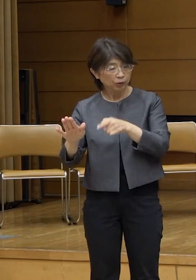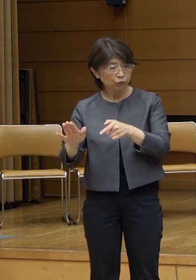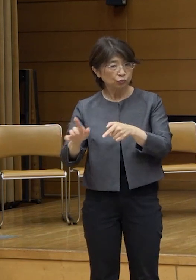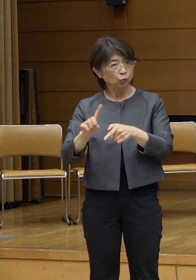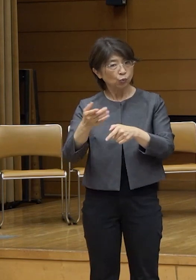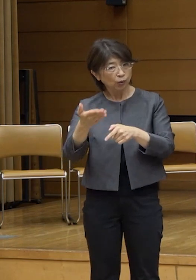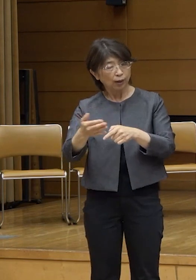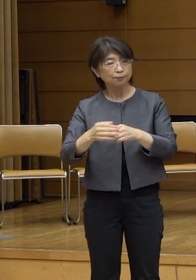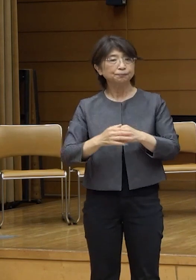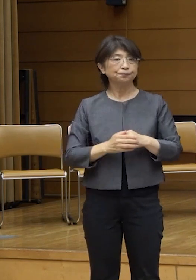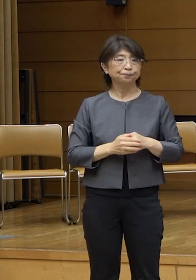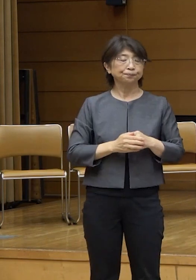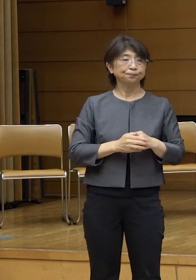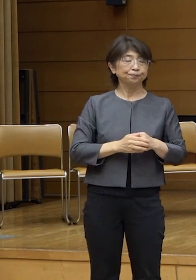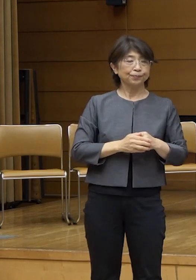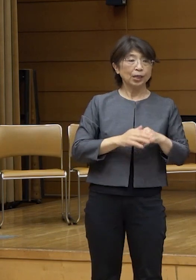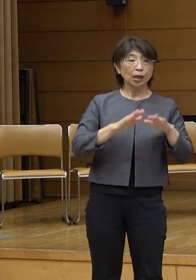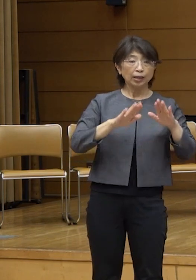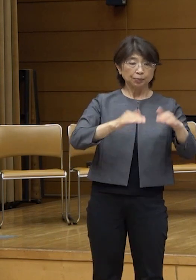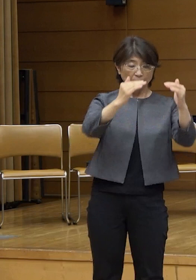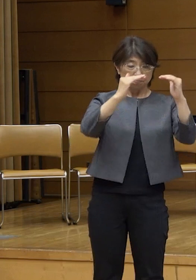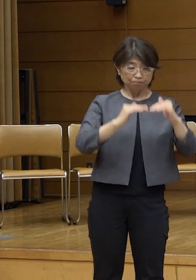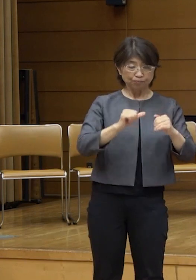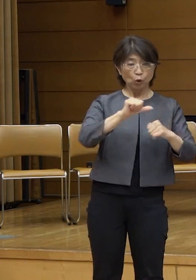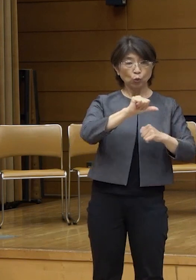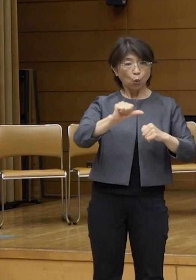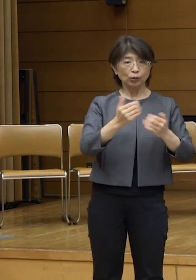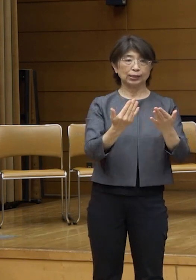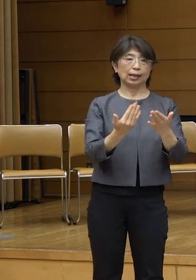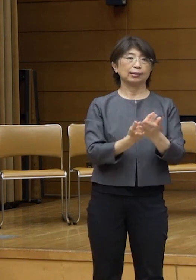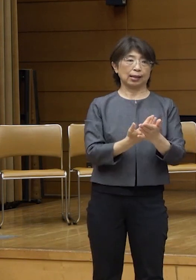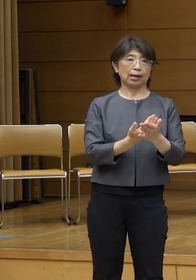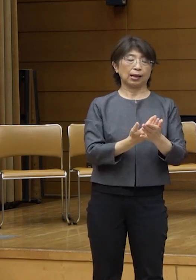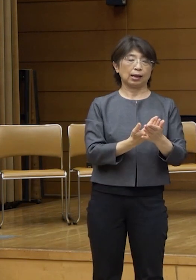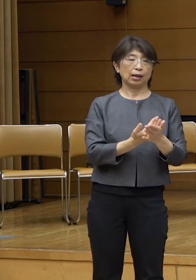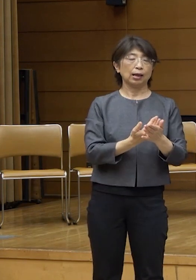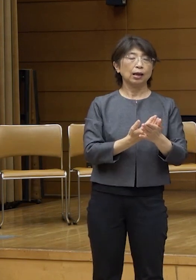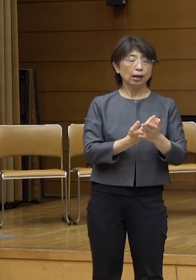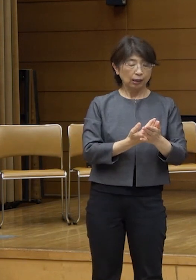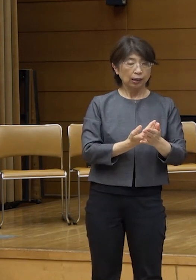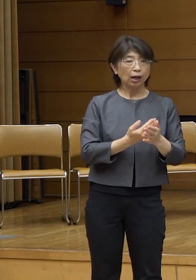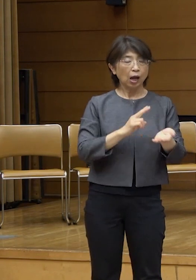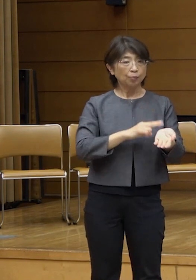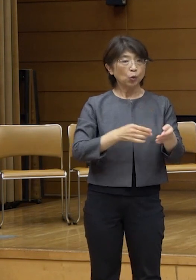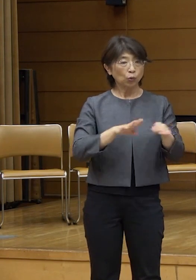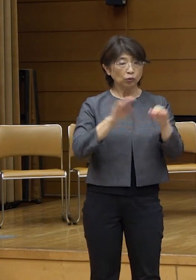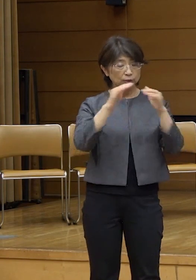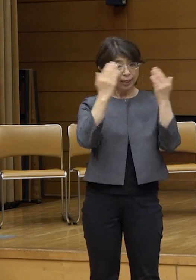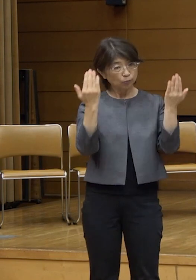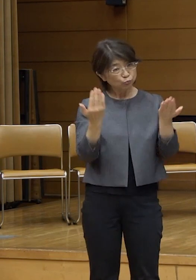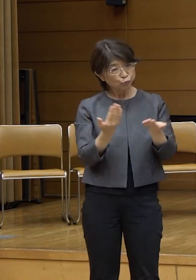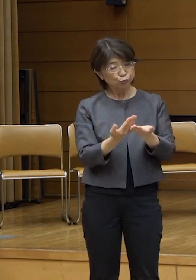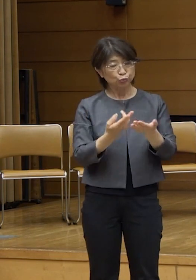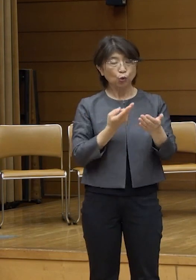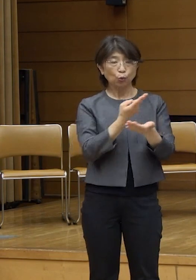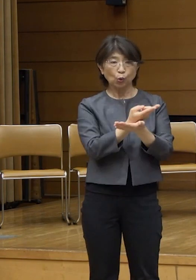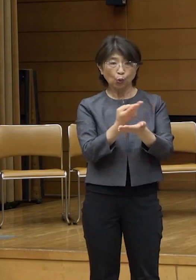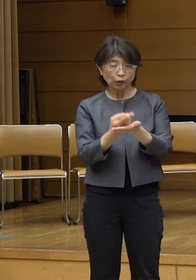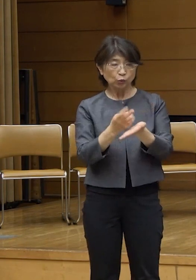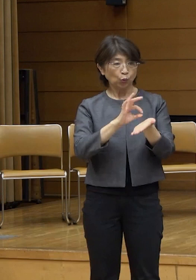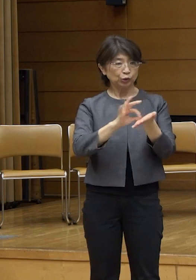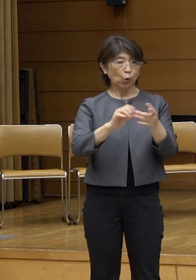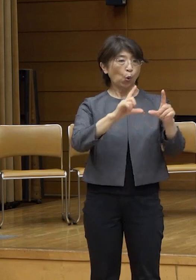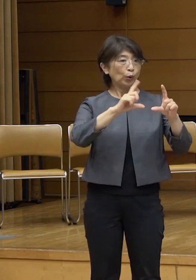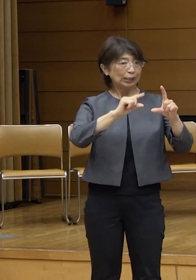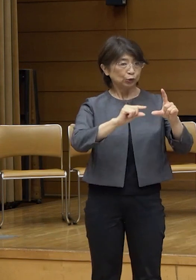ましたので、インフルエンザも含めて、すべての病気の中での病床の状況というのは、これは通常と同じようにしか見てい